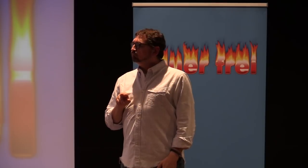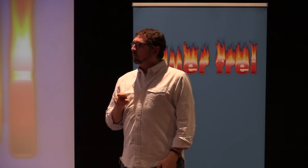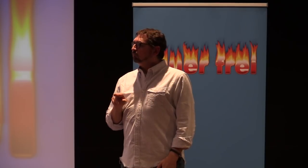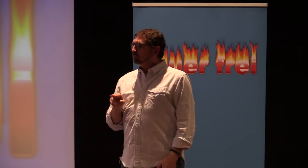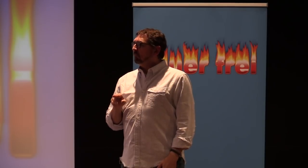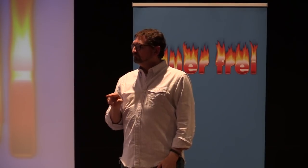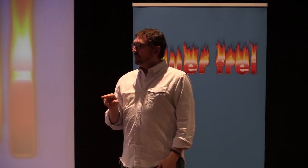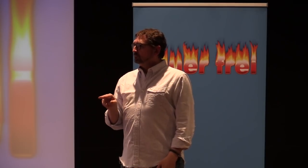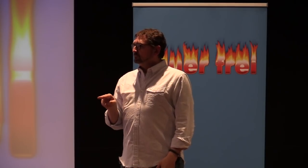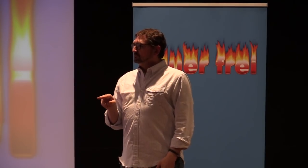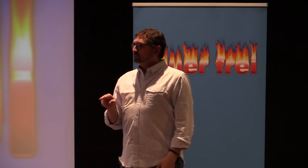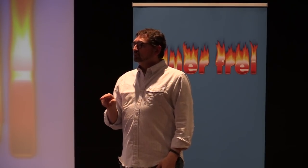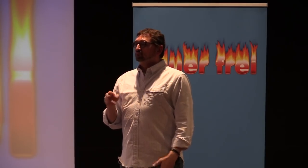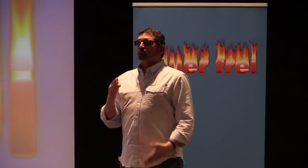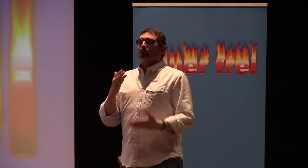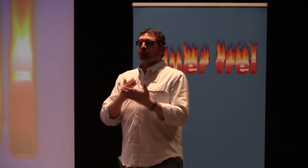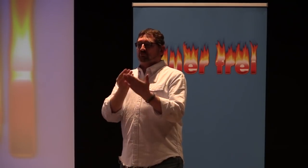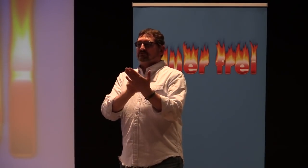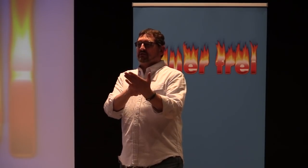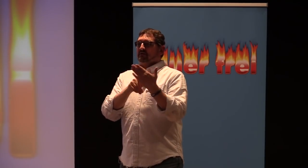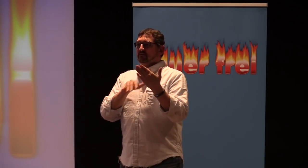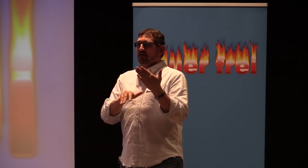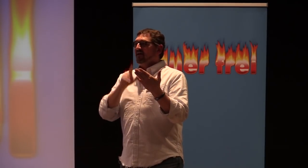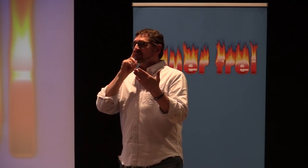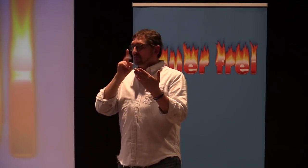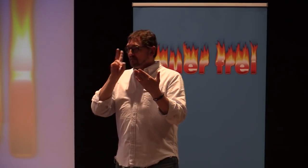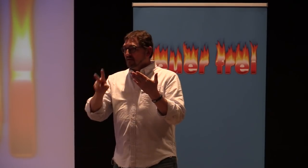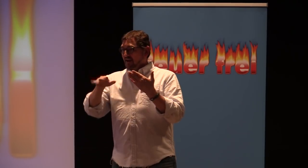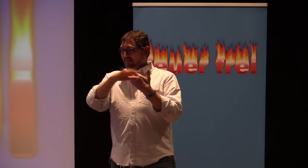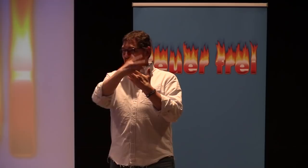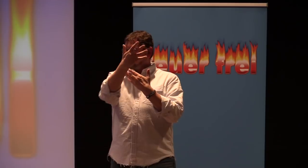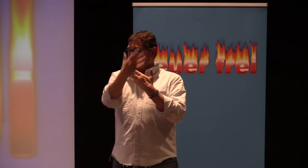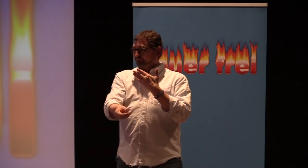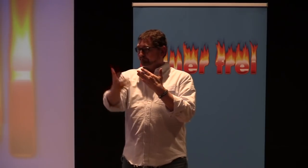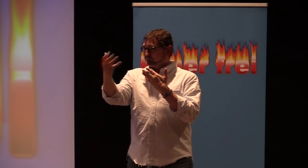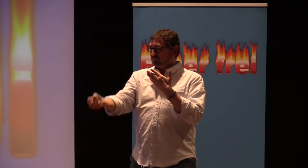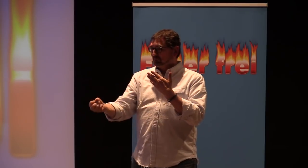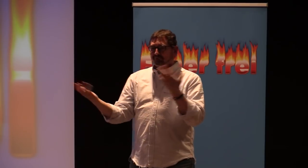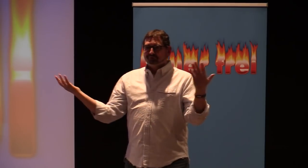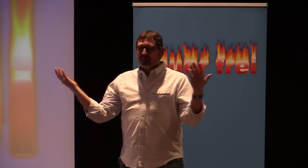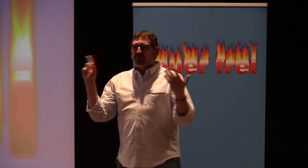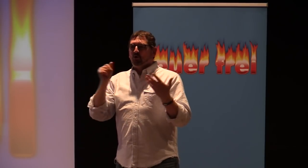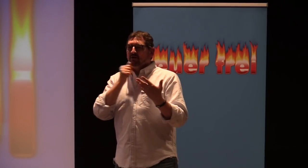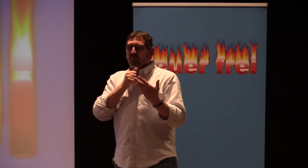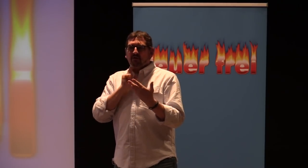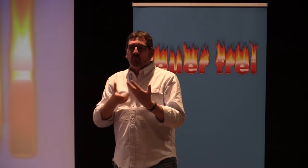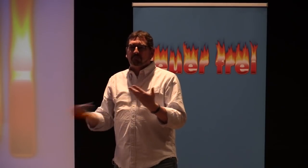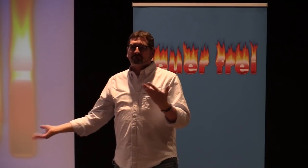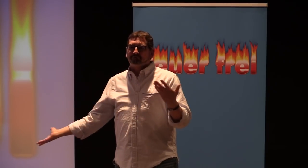Das war für mich schon sehr erschreckend und ein Zeichen dafür,